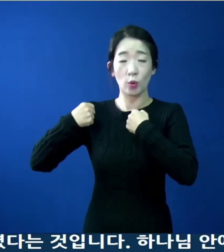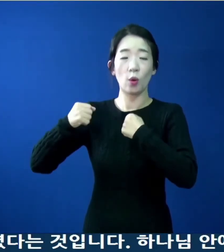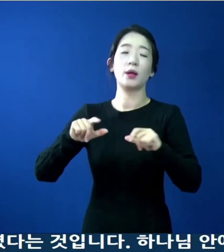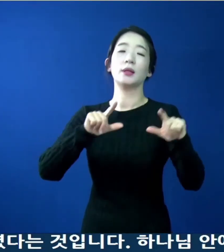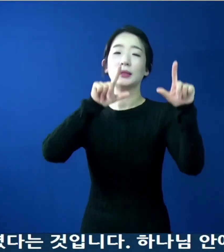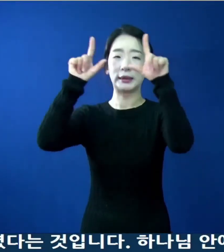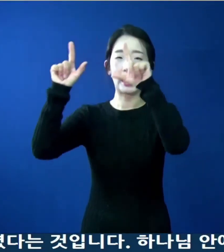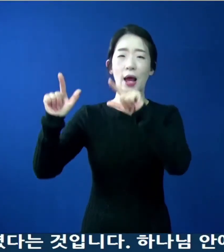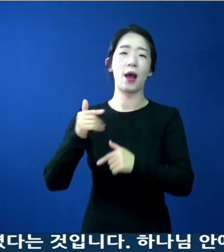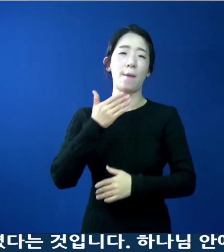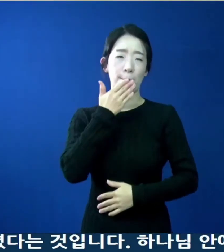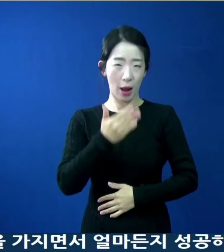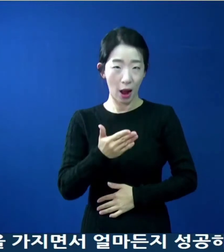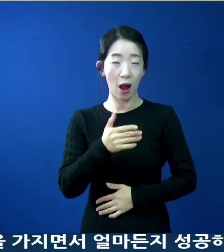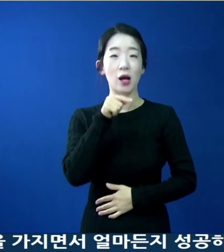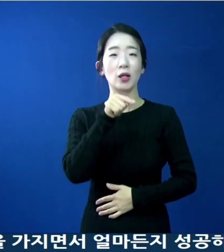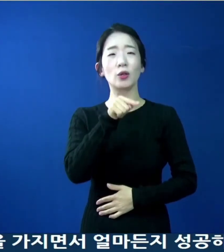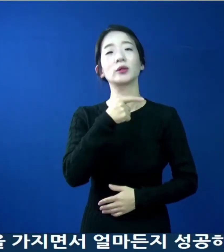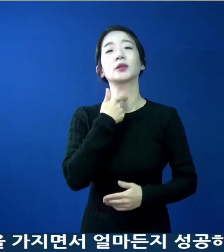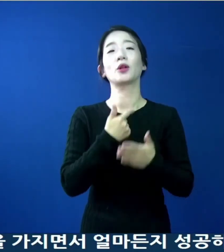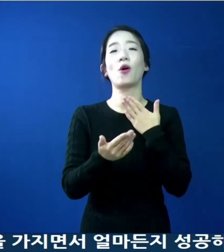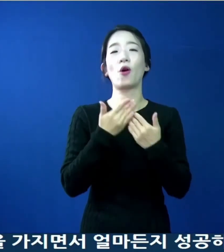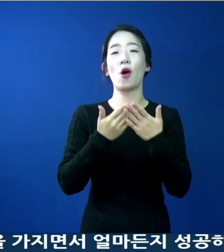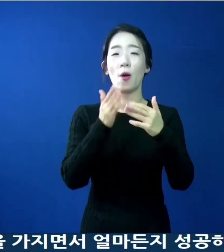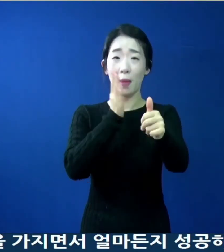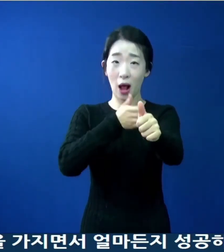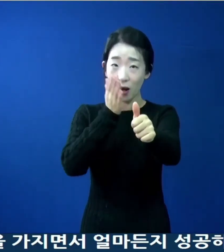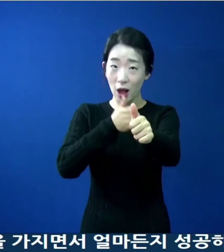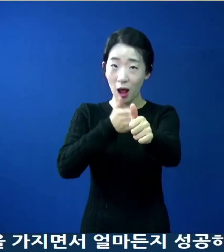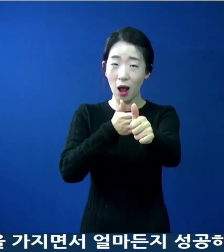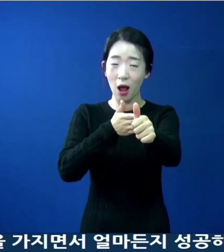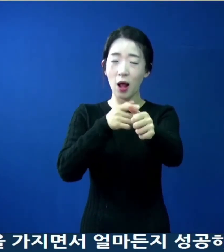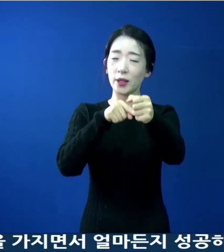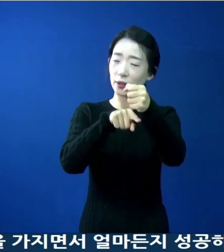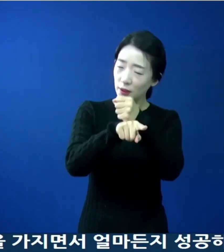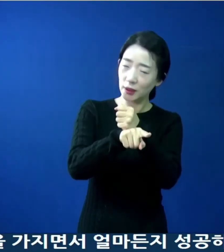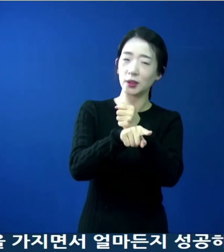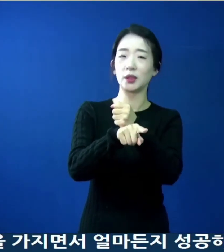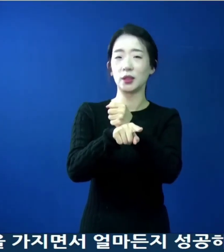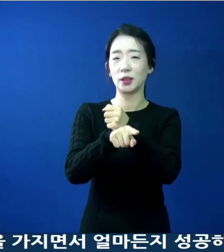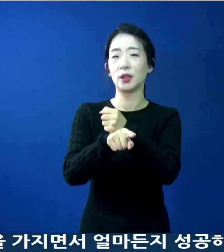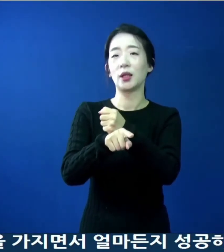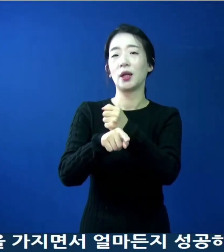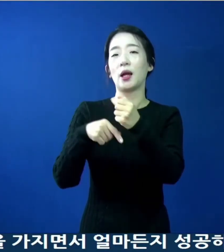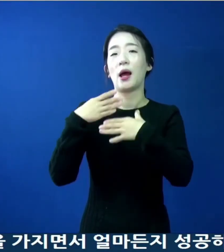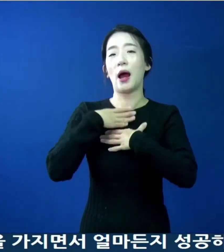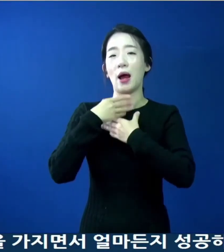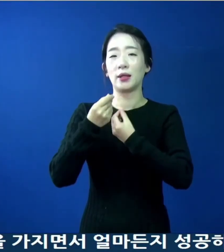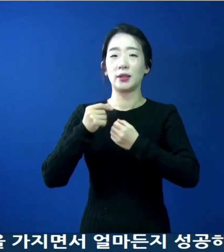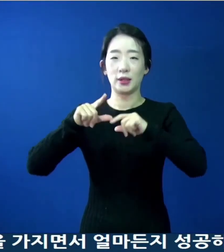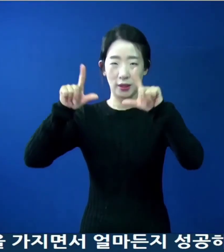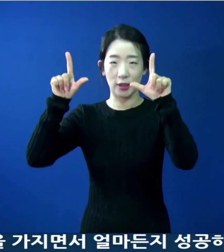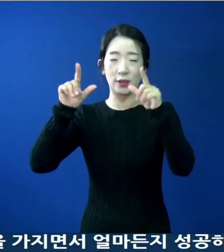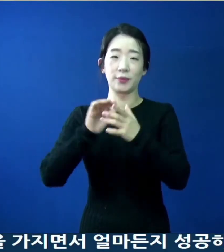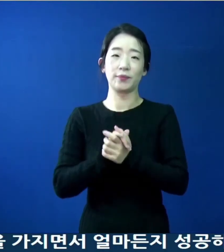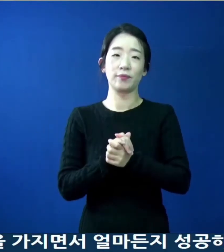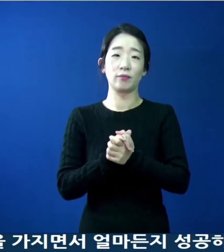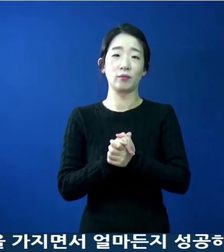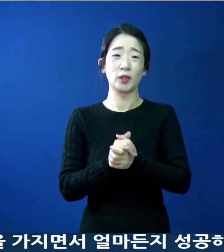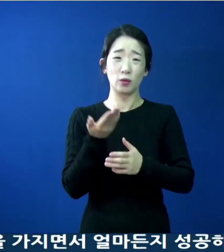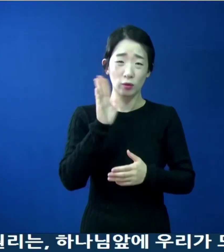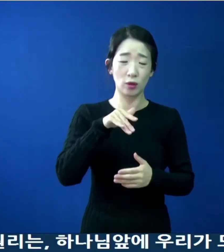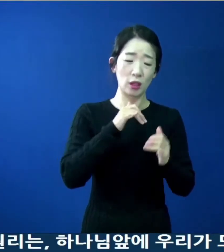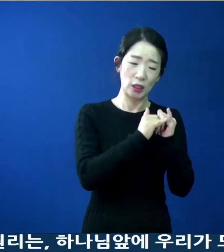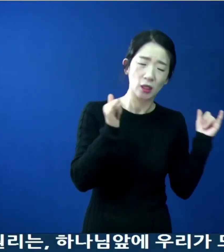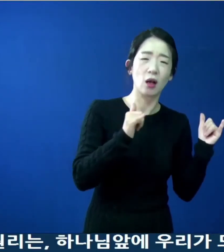경험하라. 이게 안식의 원리인데 우리는 불안한 겁니다. 혹 여러분도 불안하지